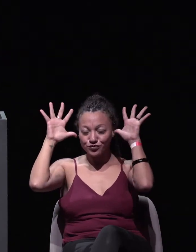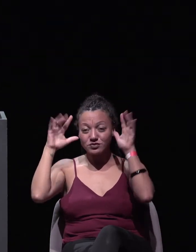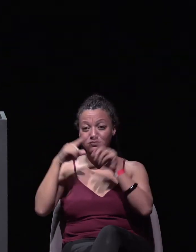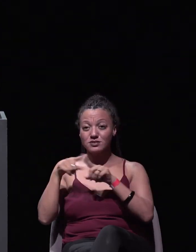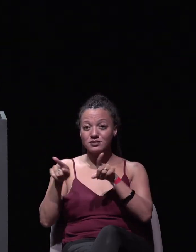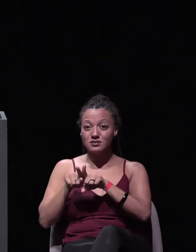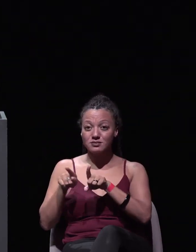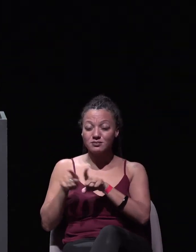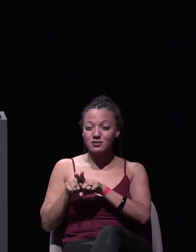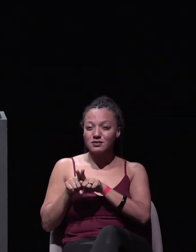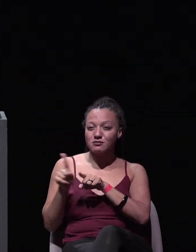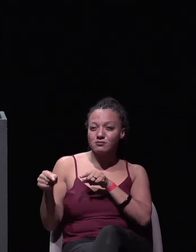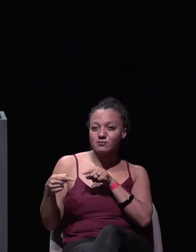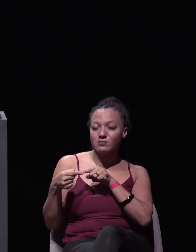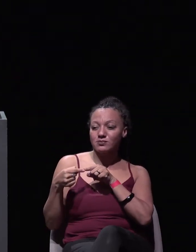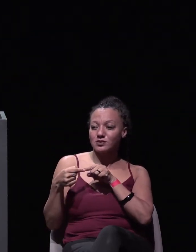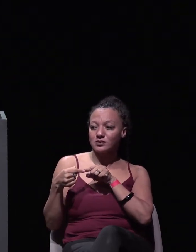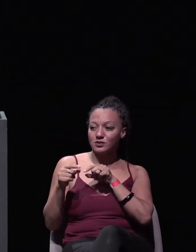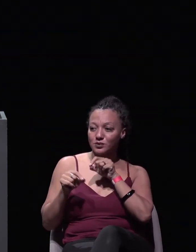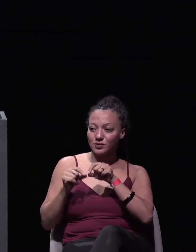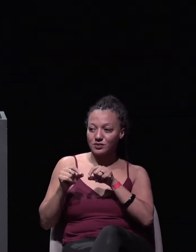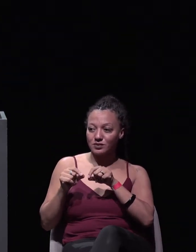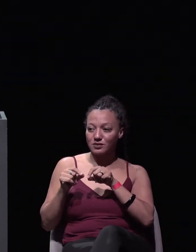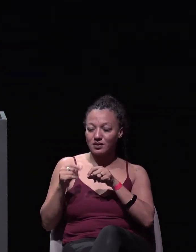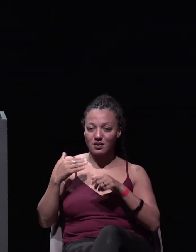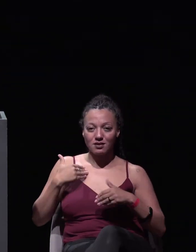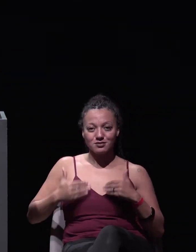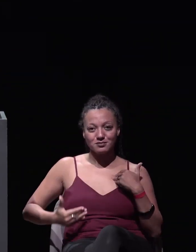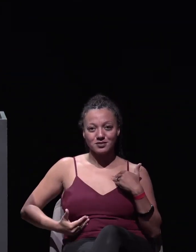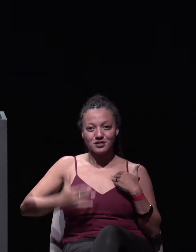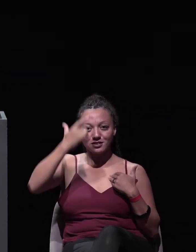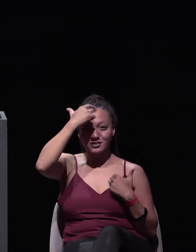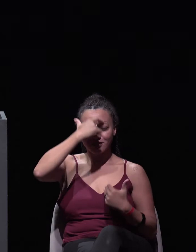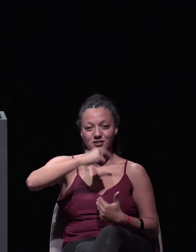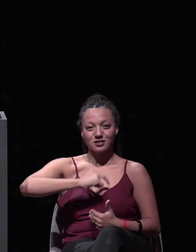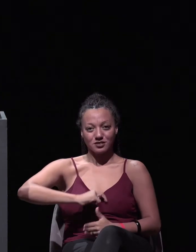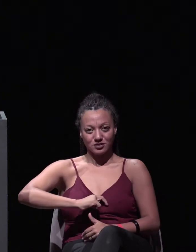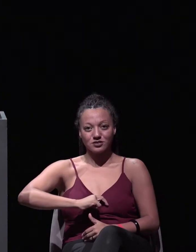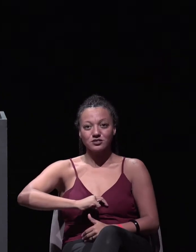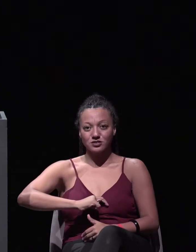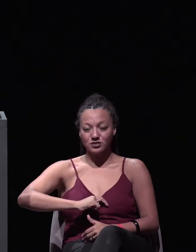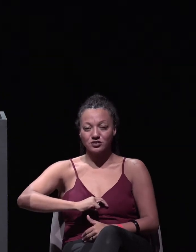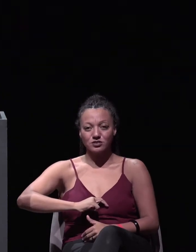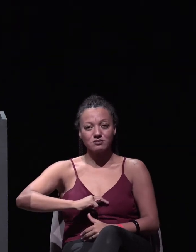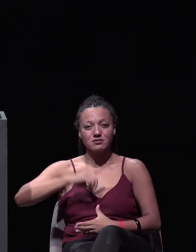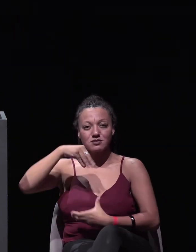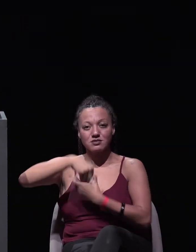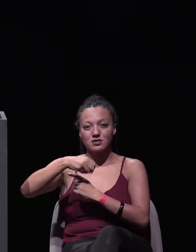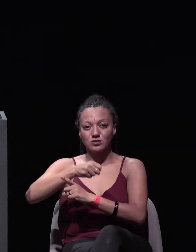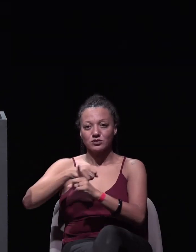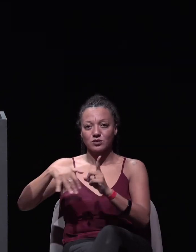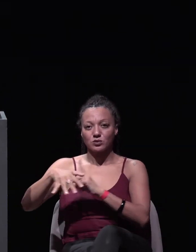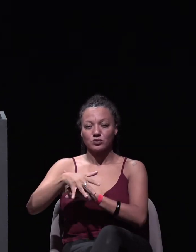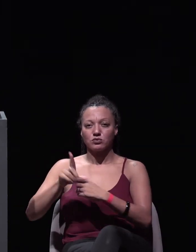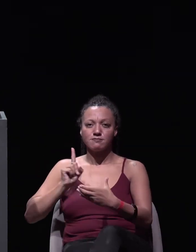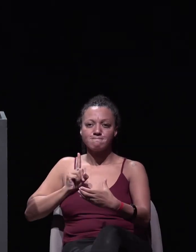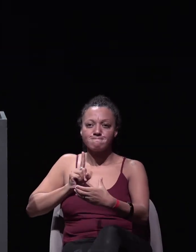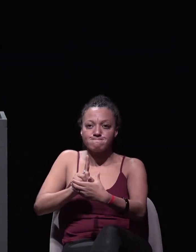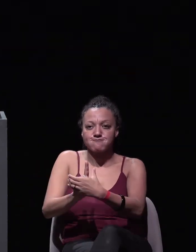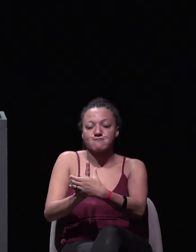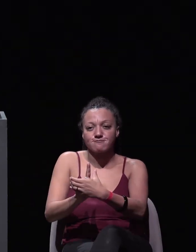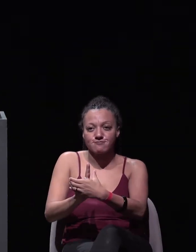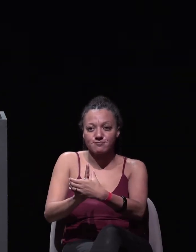vai conciliar com a imagem de um sujeito que é portador, que está na cultura, que é portador